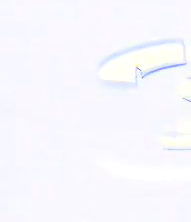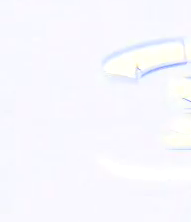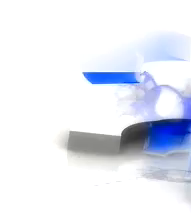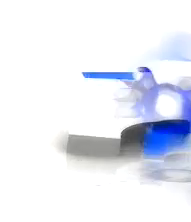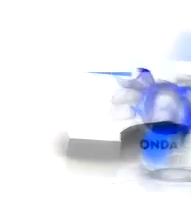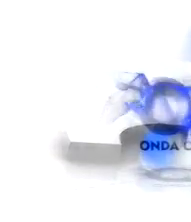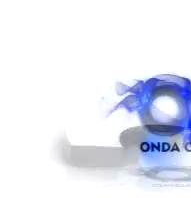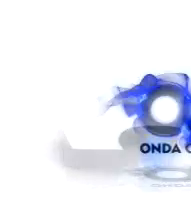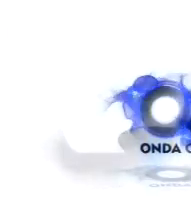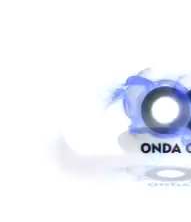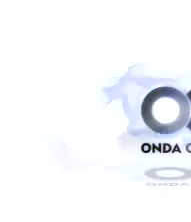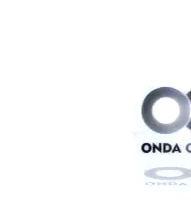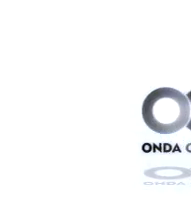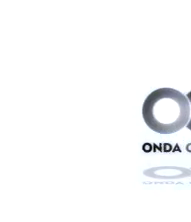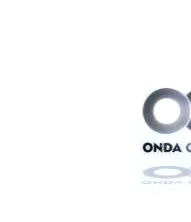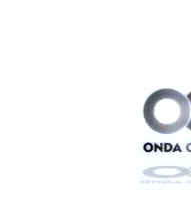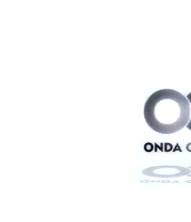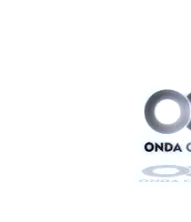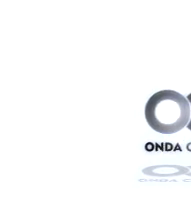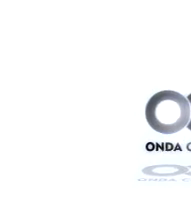when I come back, you know.